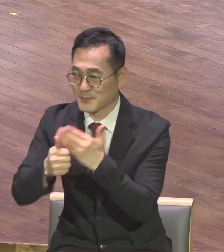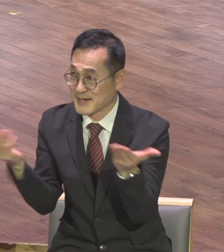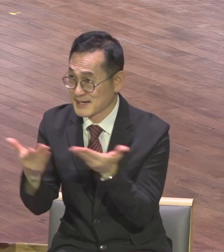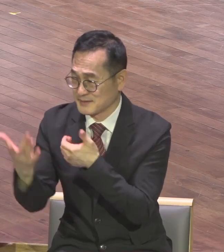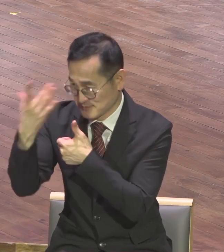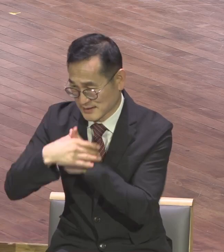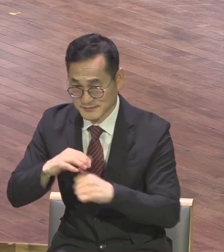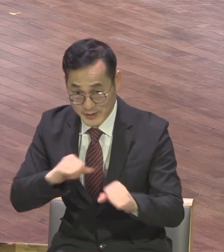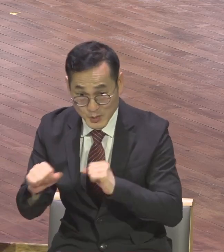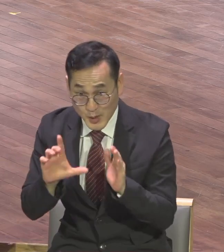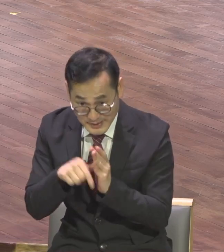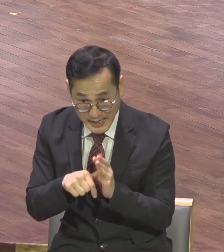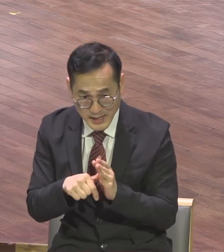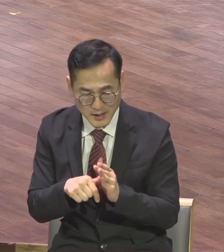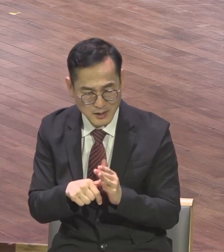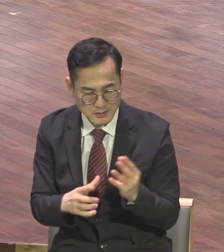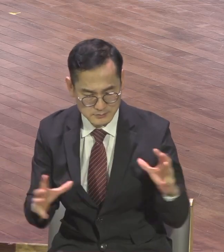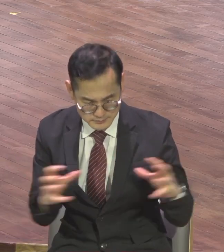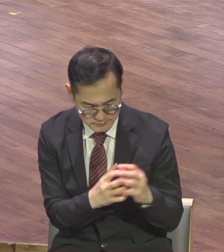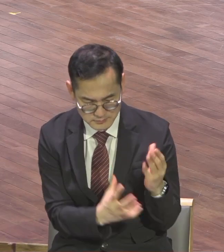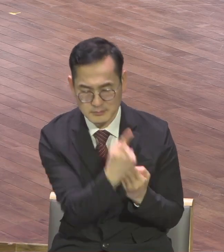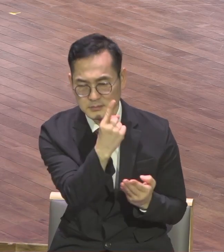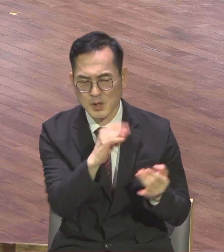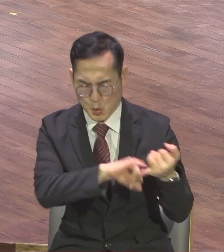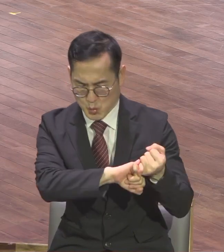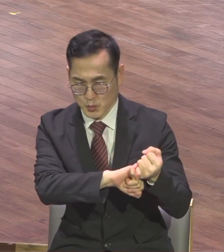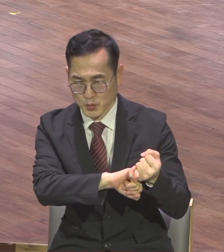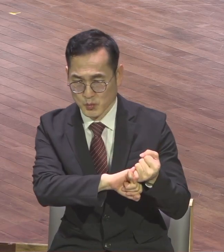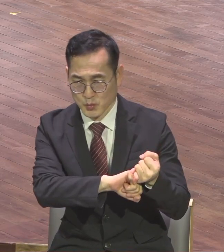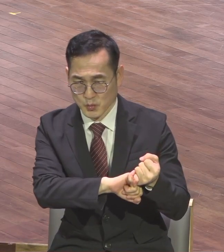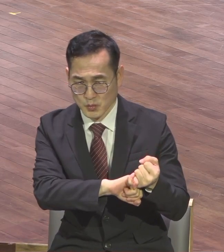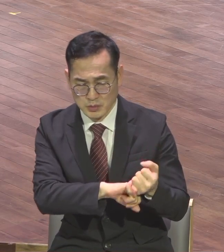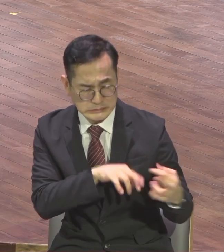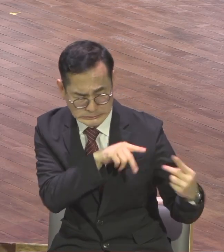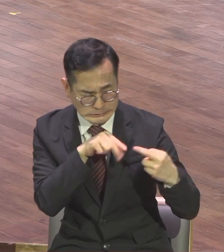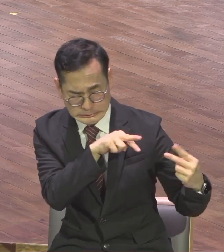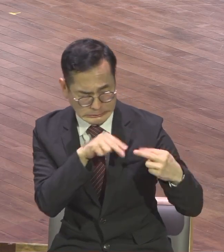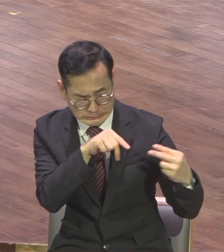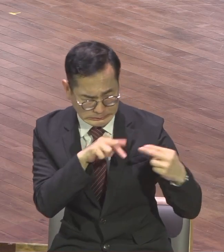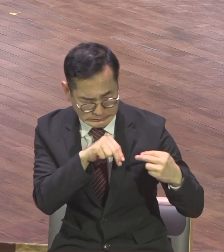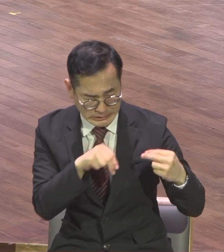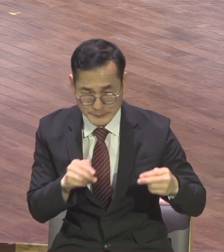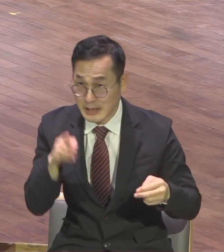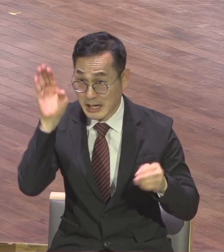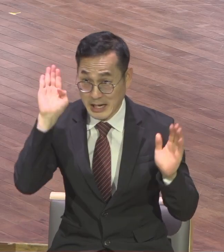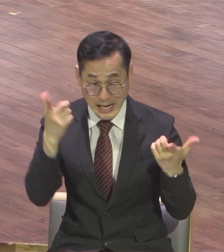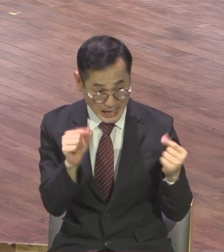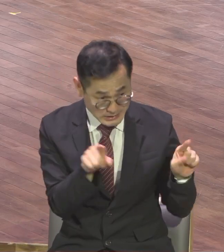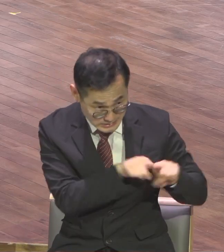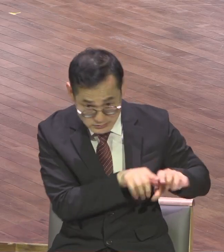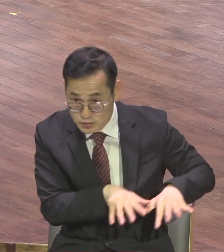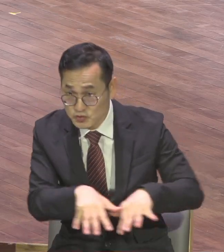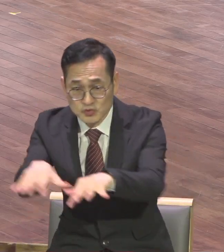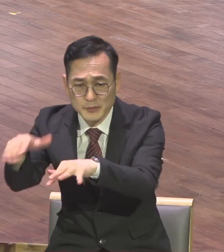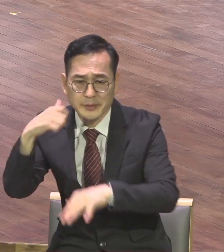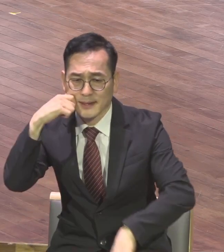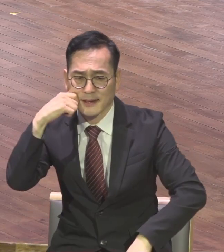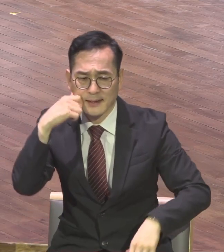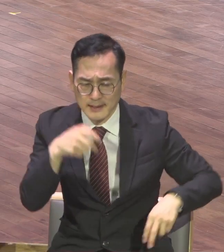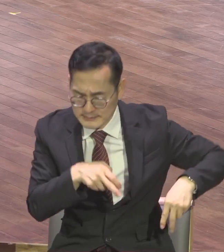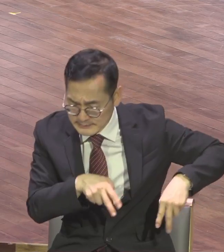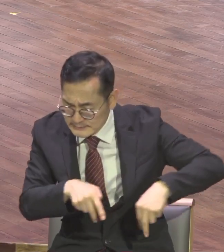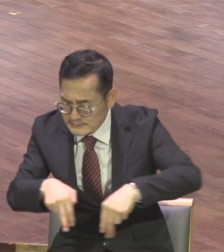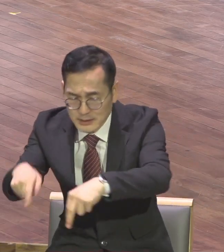서로 찌그덕찌그덕 싸우면서 만난 만니 틀리니 뭐 그렇게 이건 아무 성령 역사 아니에요. 없습니다. 그런